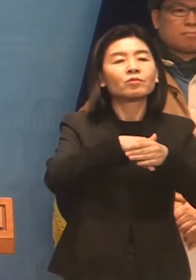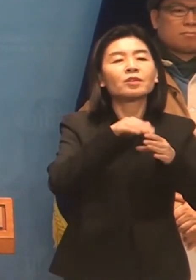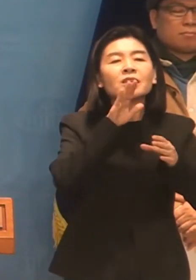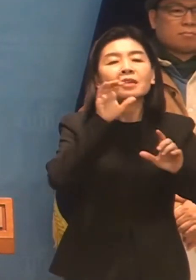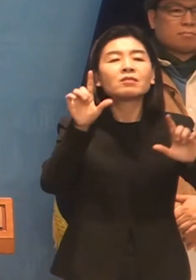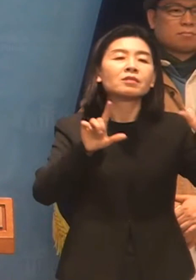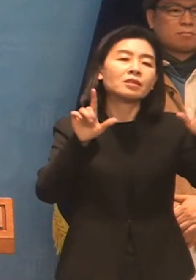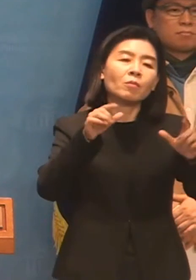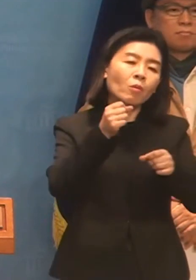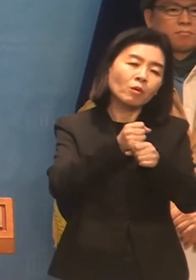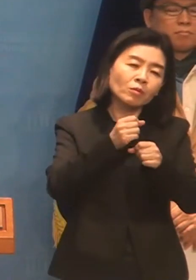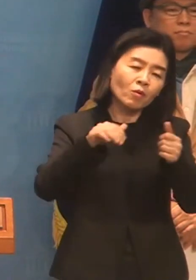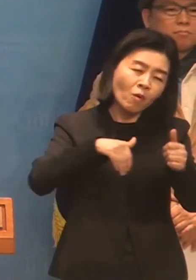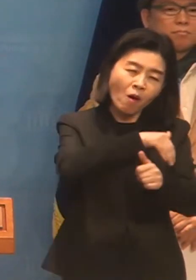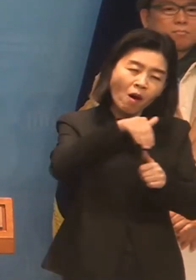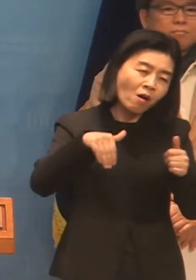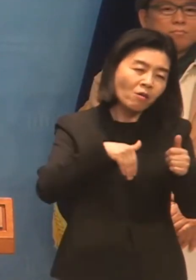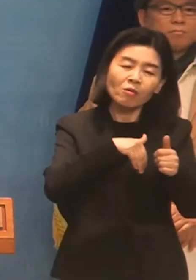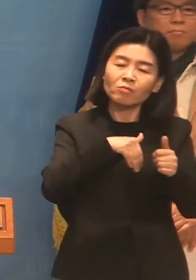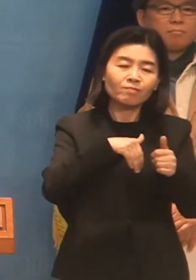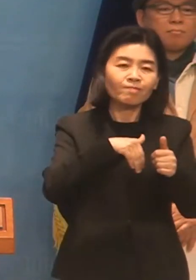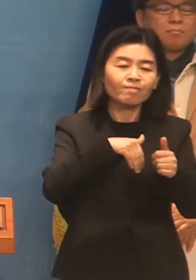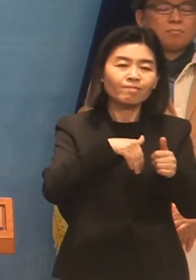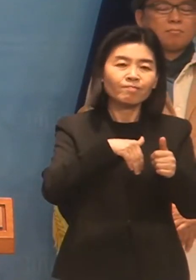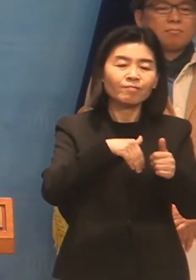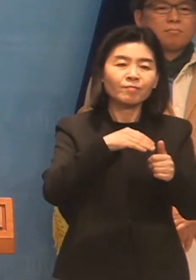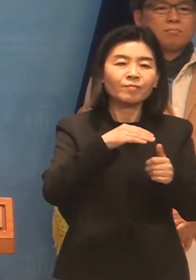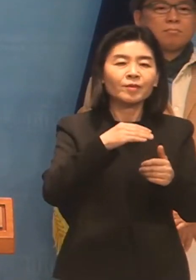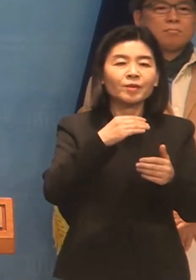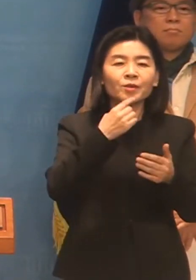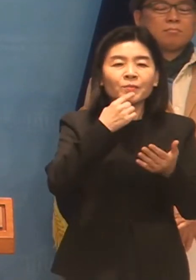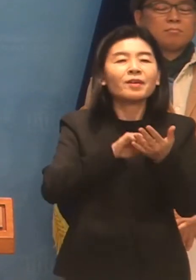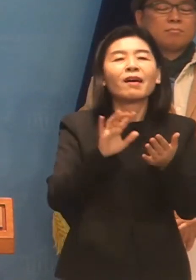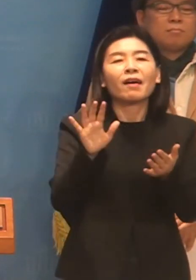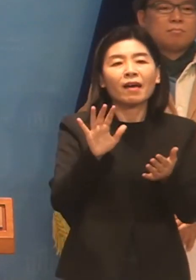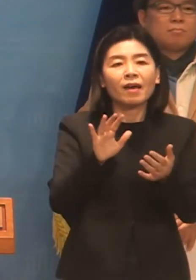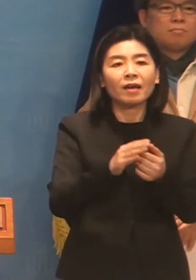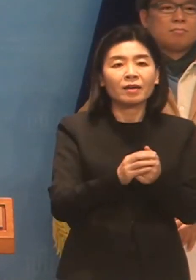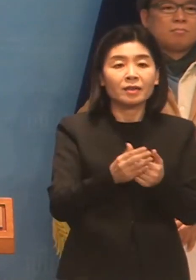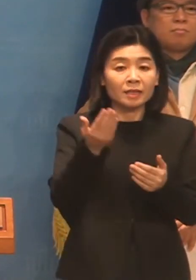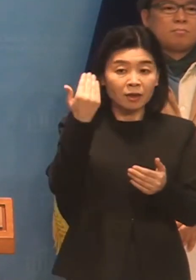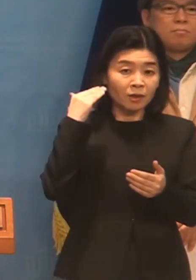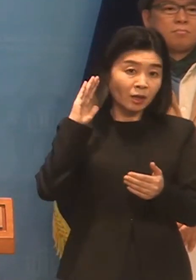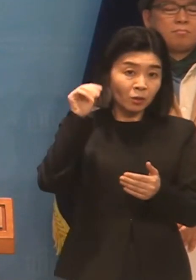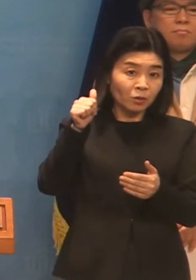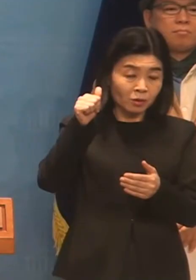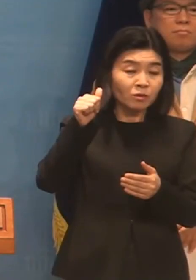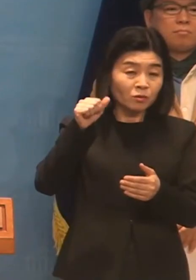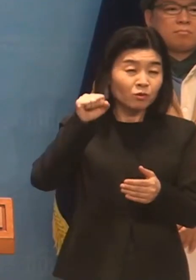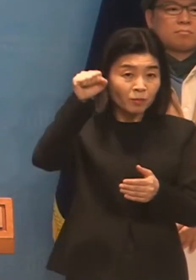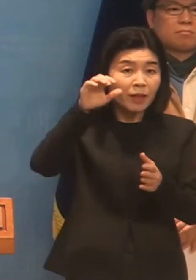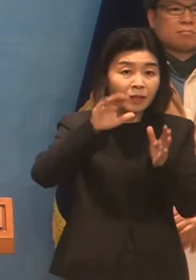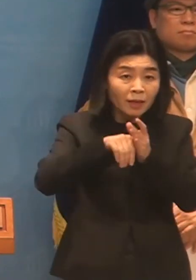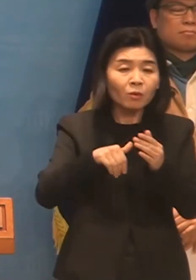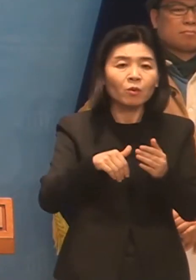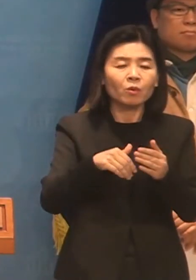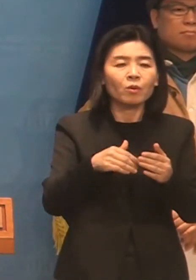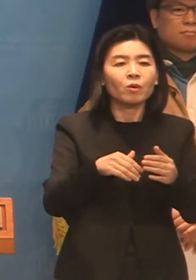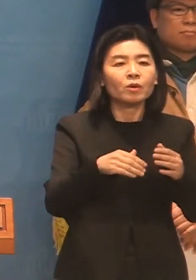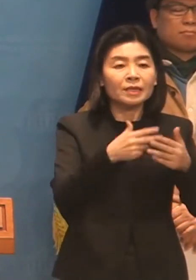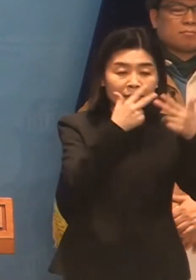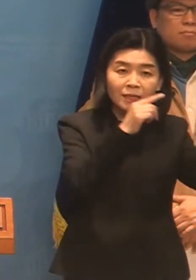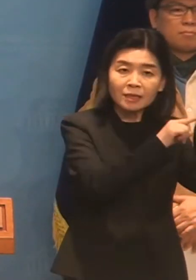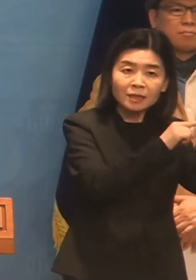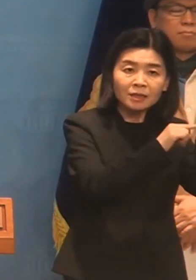않습니다. 그래서 지난 대선 때도 이재명 후보는 전체 예산의 1.24%에